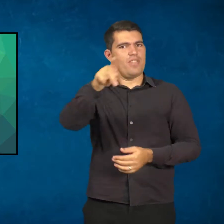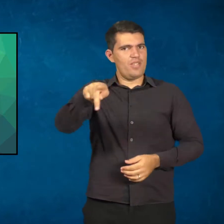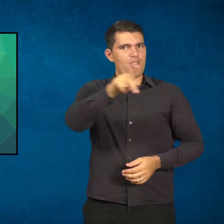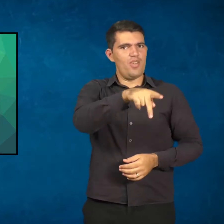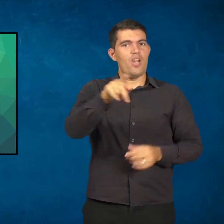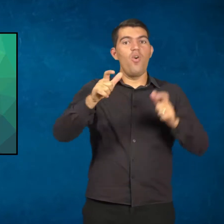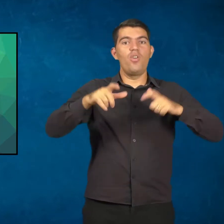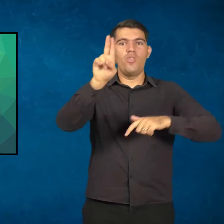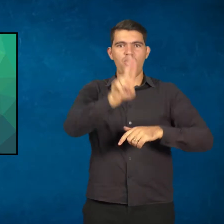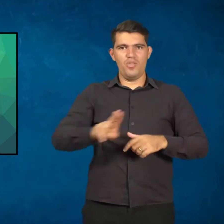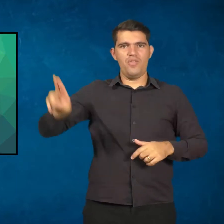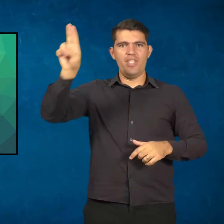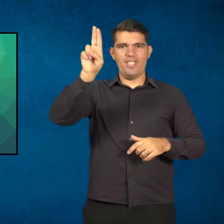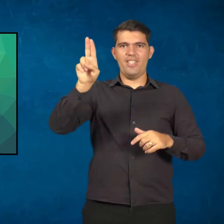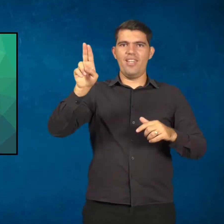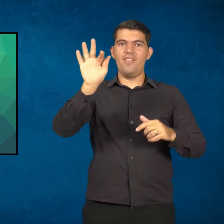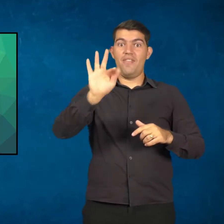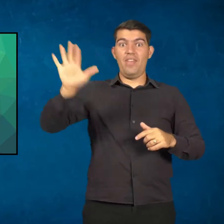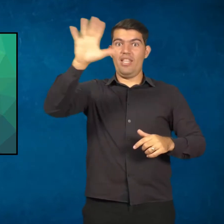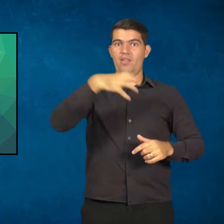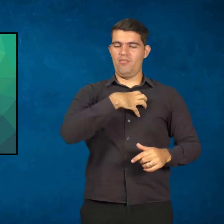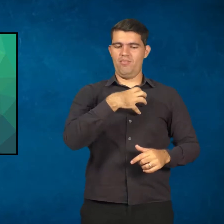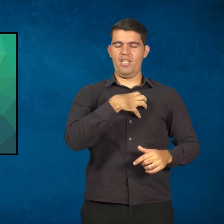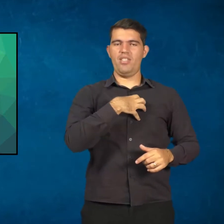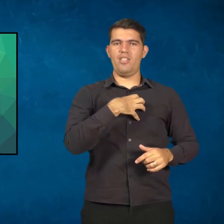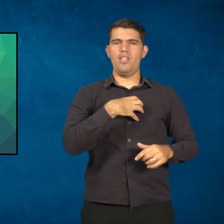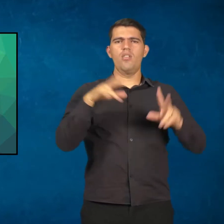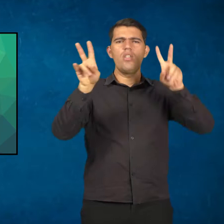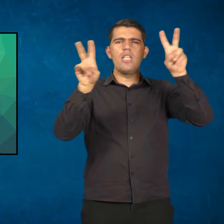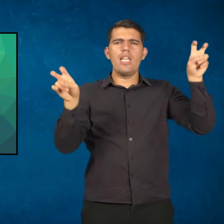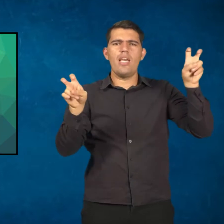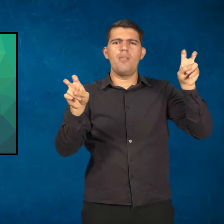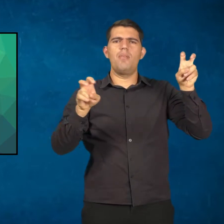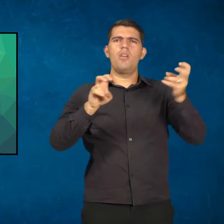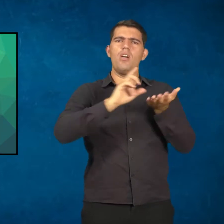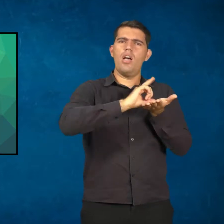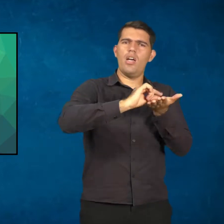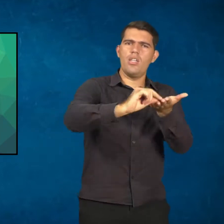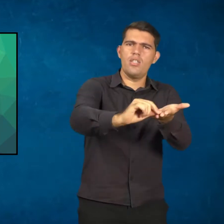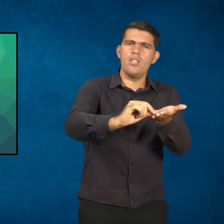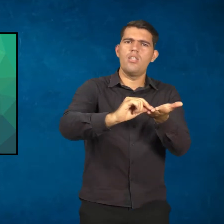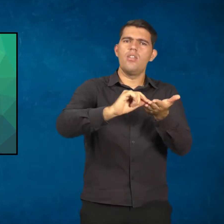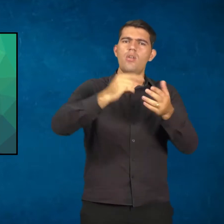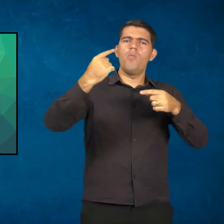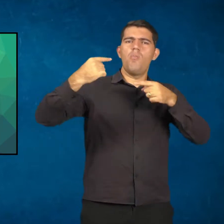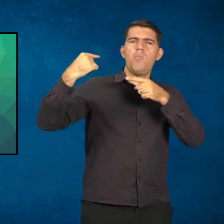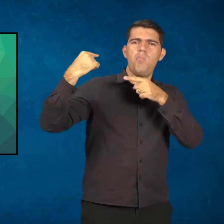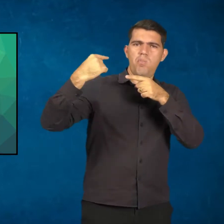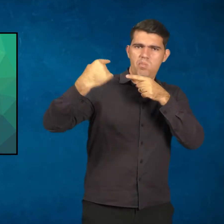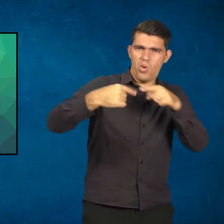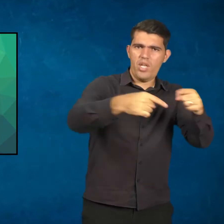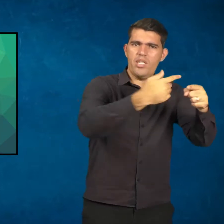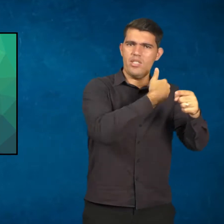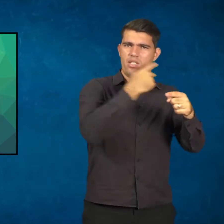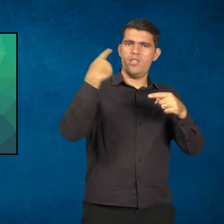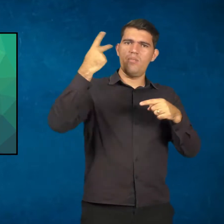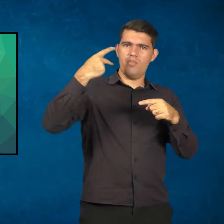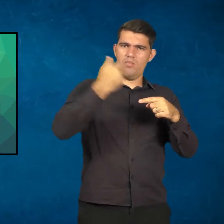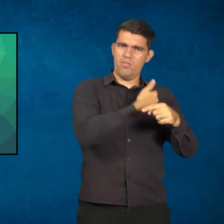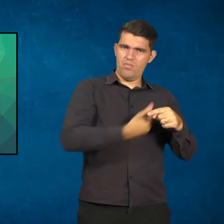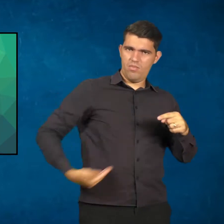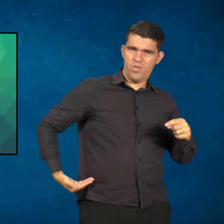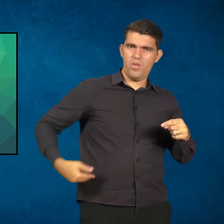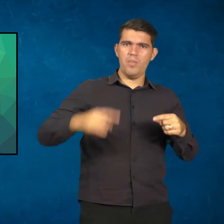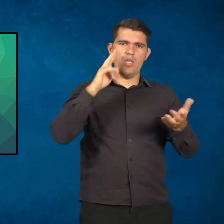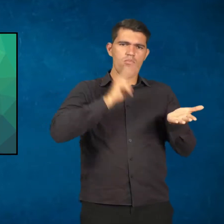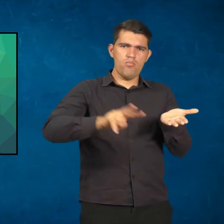da Universidade Federal da Bahia, no artigo Políticas Públicas, uma revisão de literatura, a Celina Souza ressalta que as